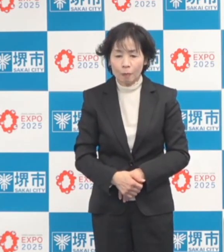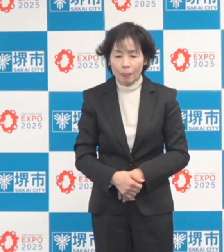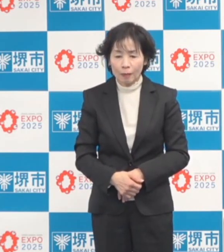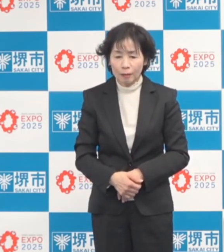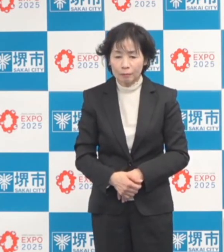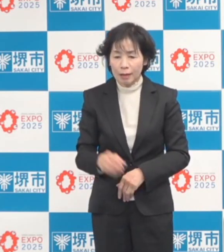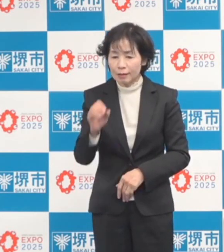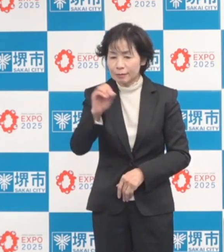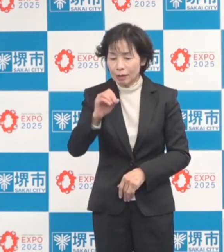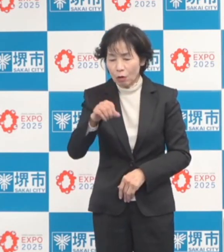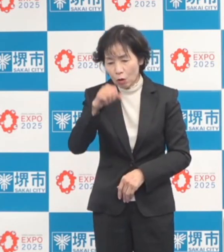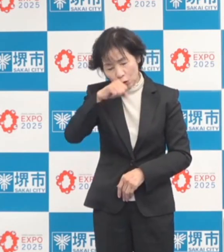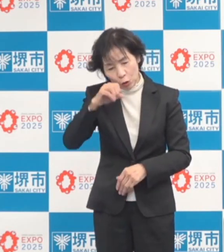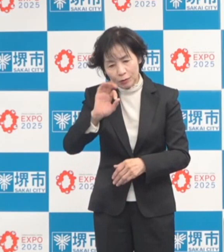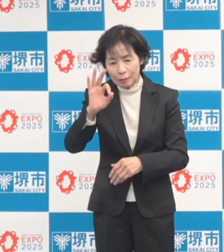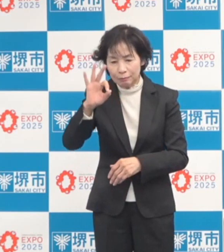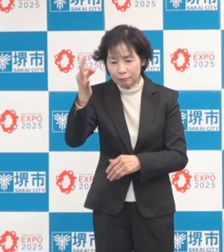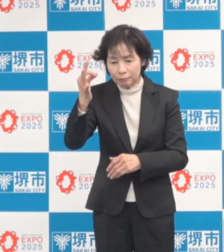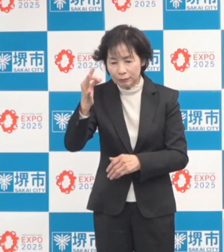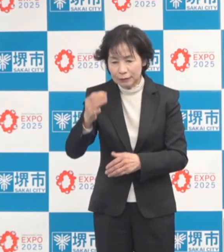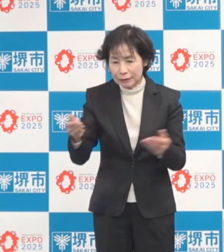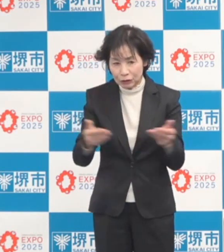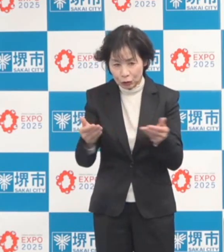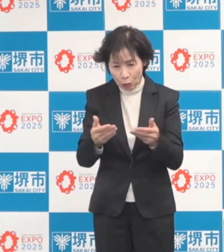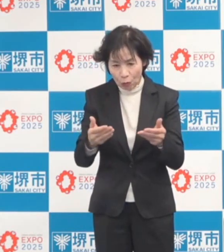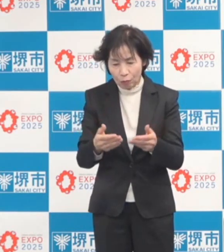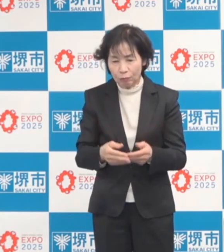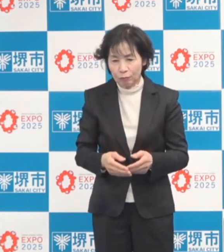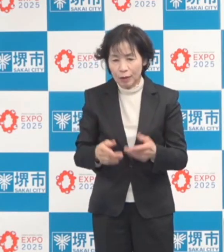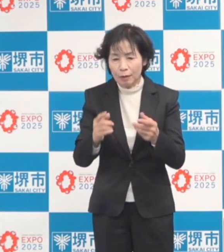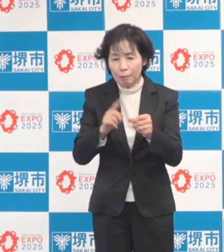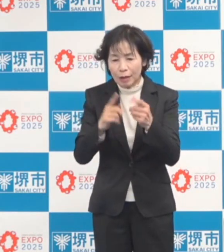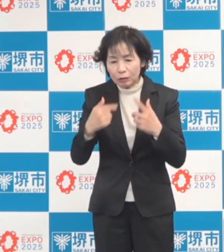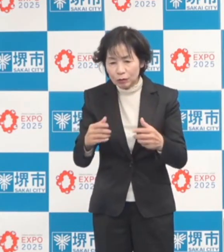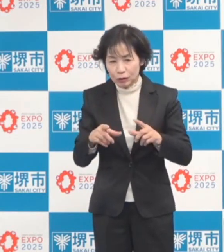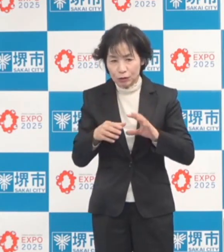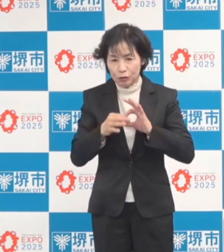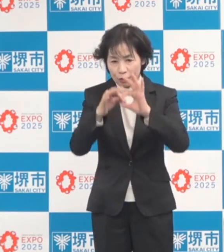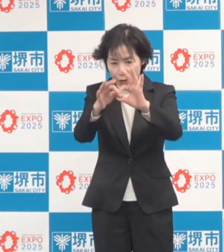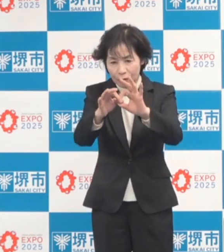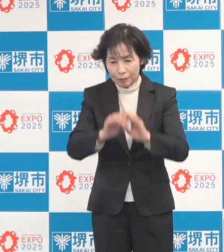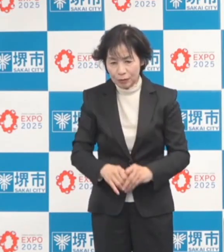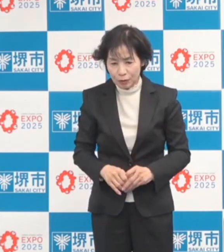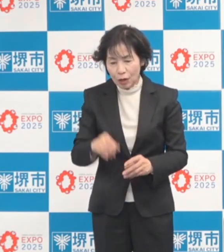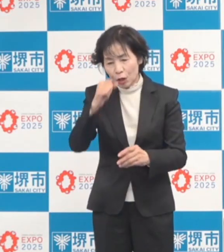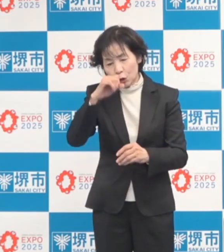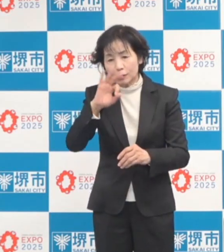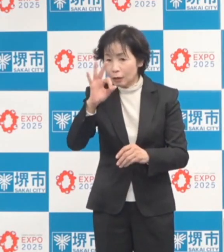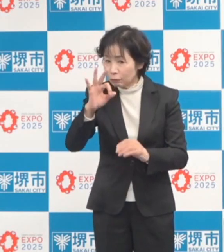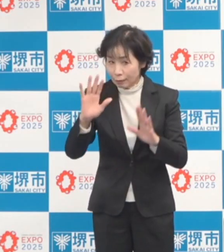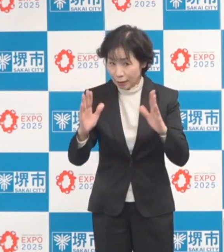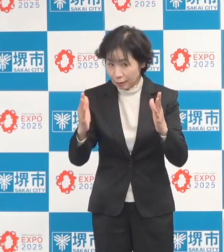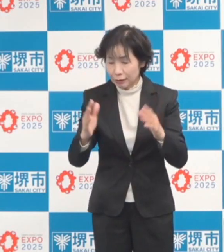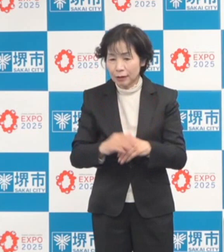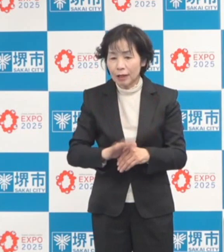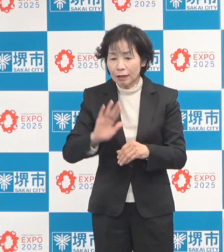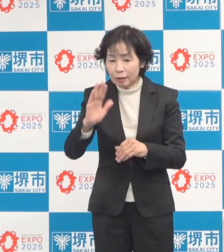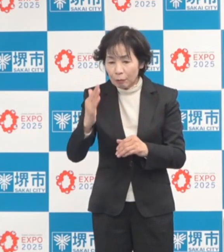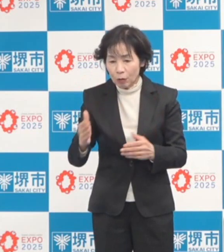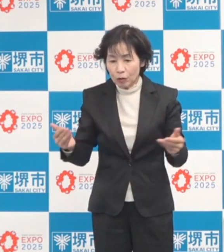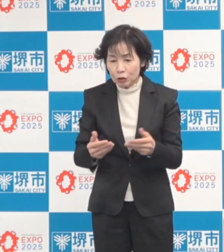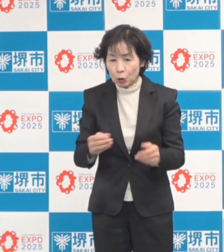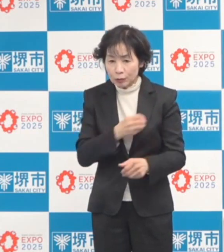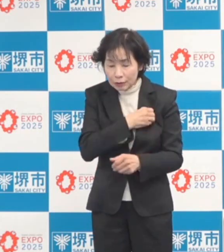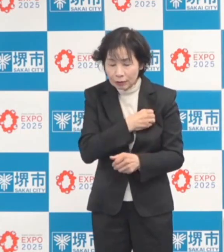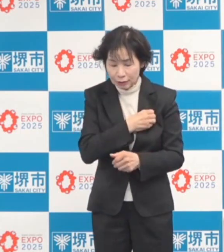ゼロ予算事業として毎年お伝えをしていますが、こちらは予算は計上をしていませんが、職員の創意